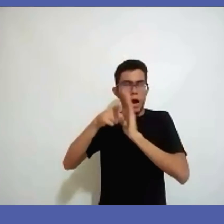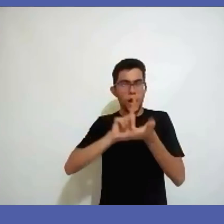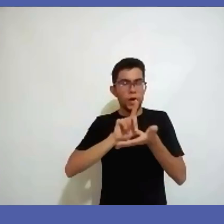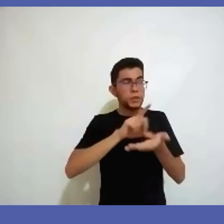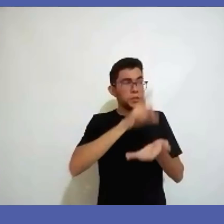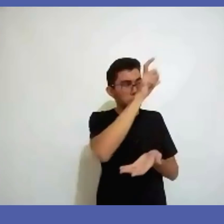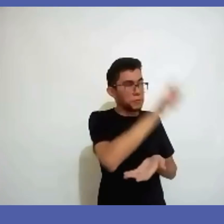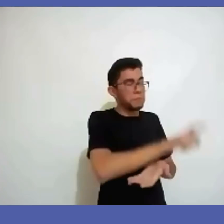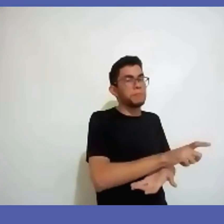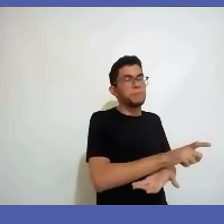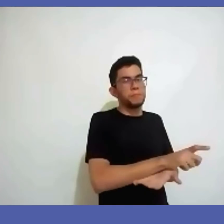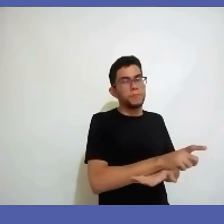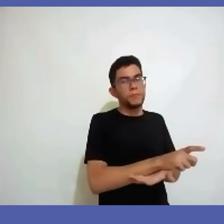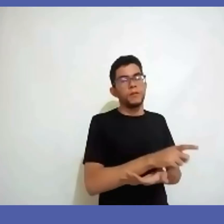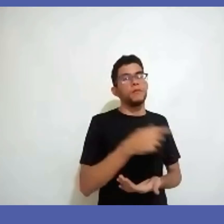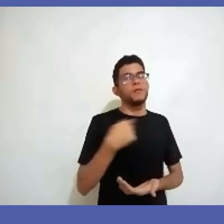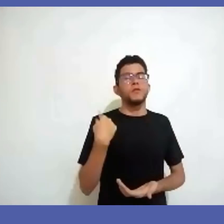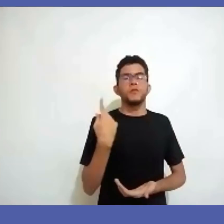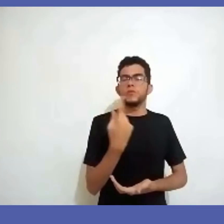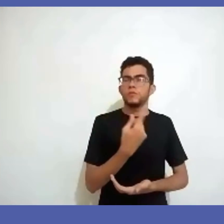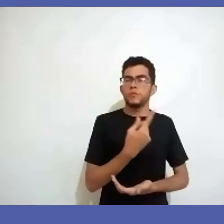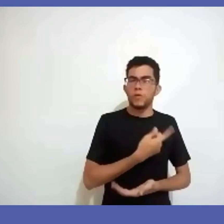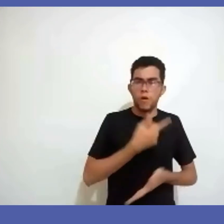Os que vivem hoje